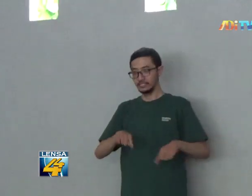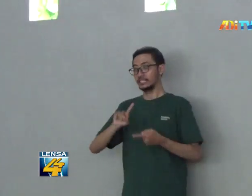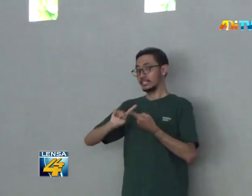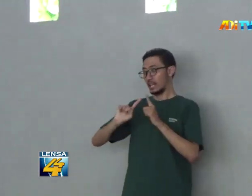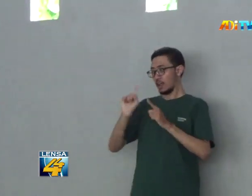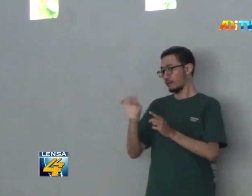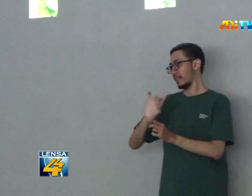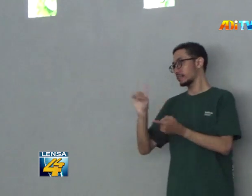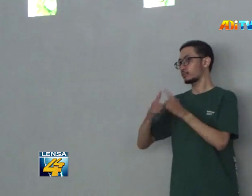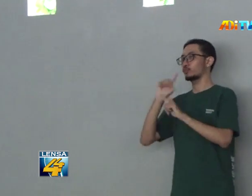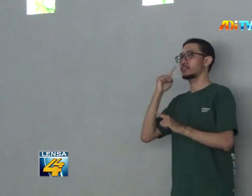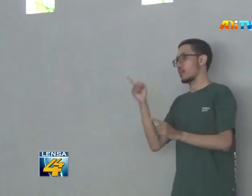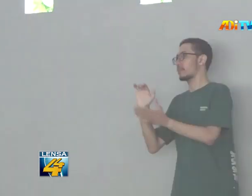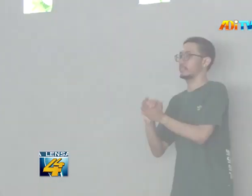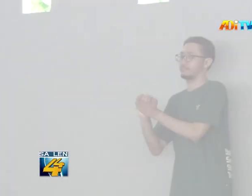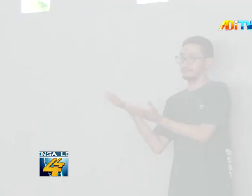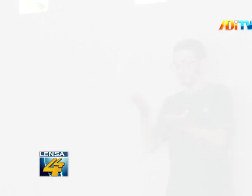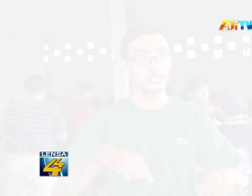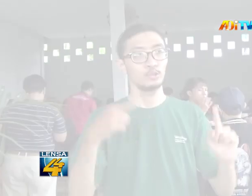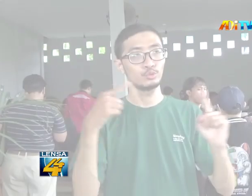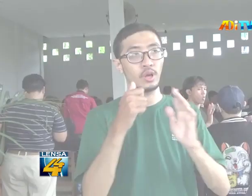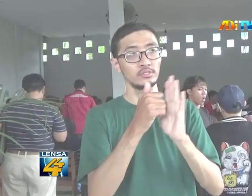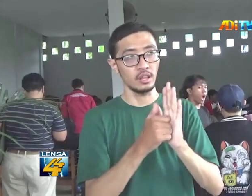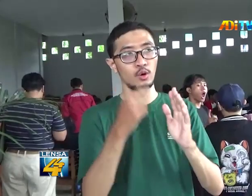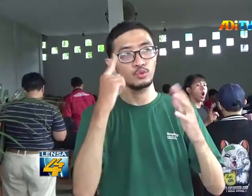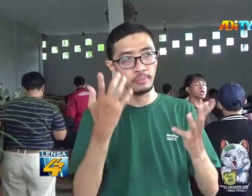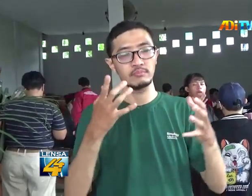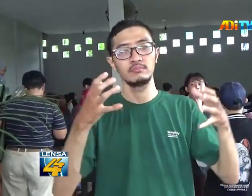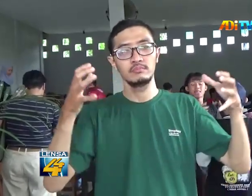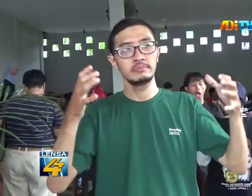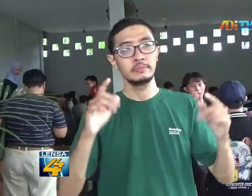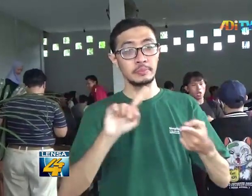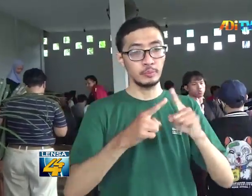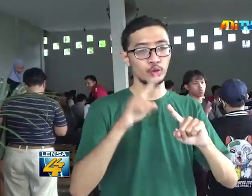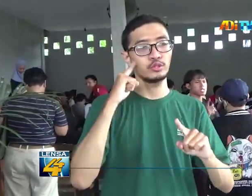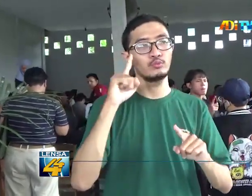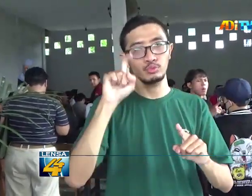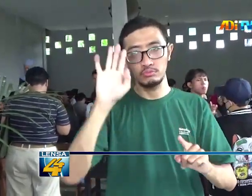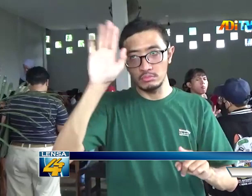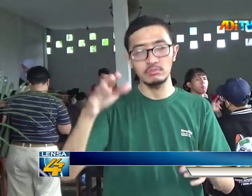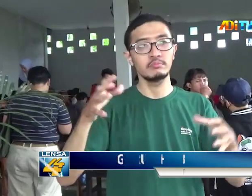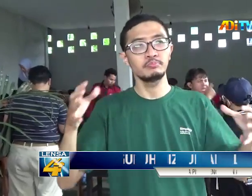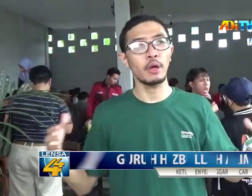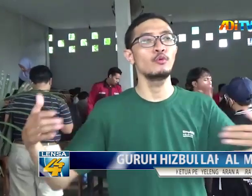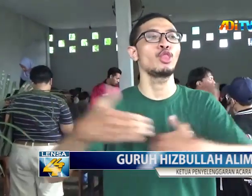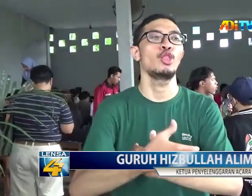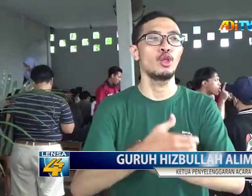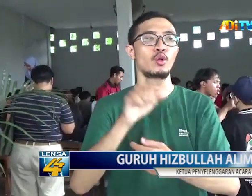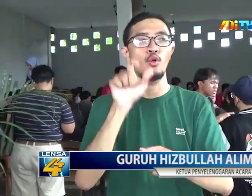semakin inklusi ya E acara ini tujuan e teman tuli untuk